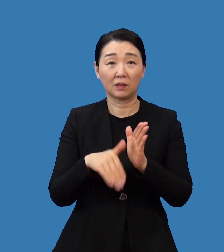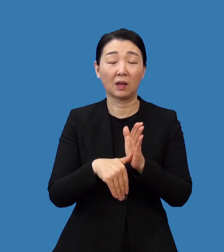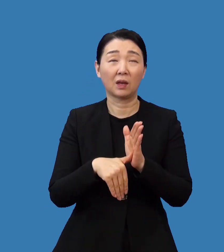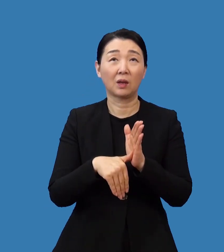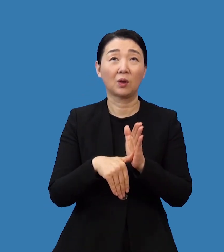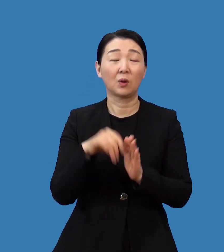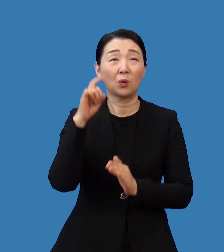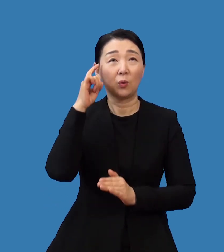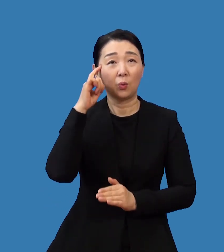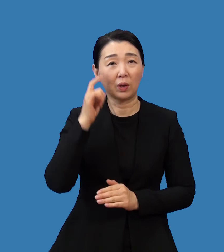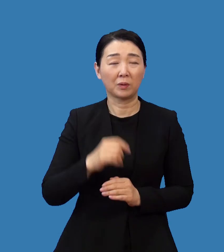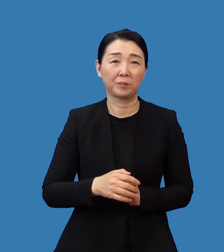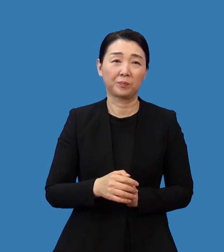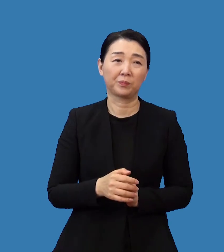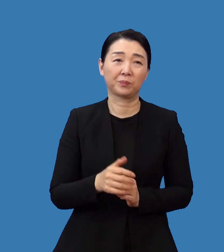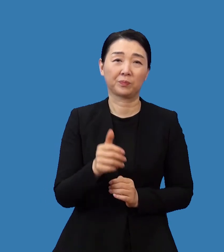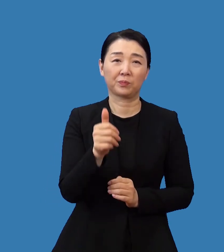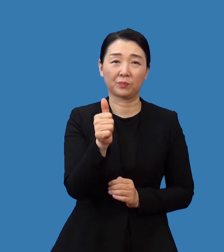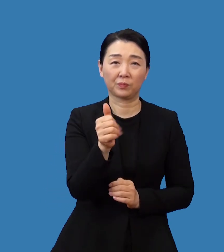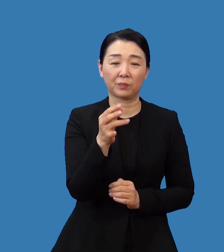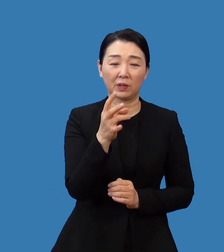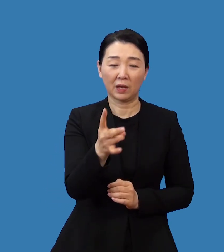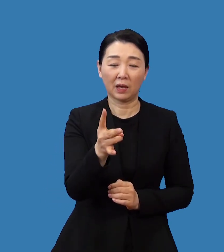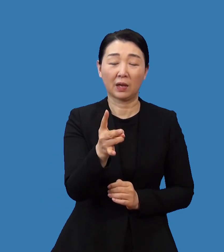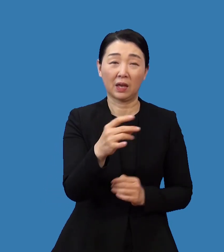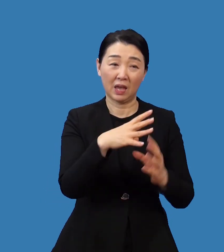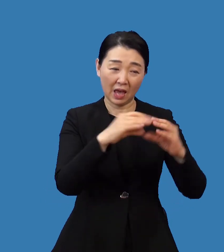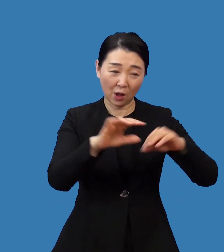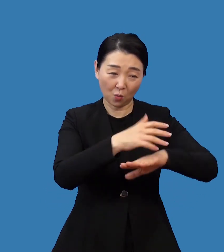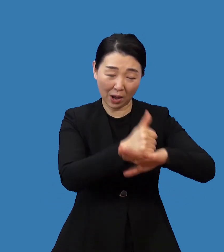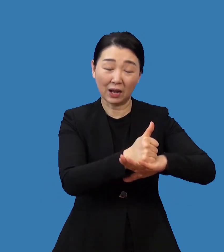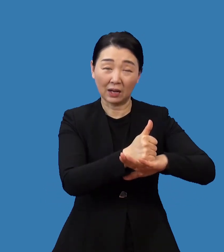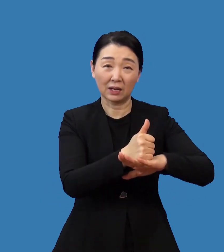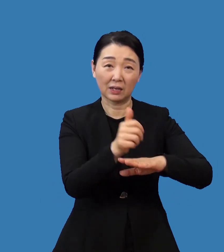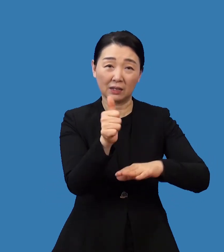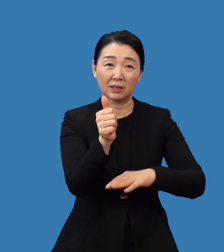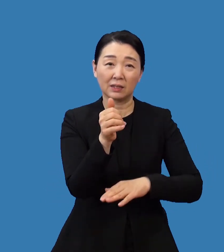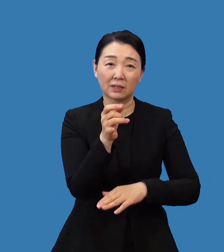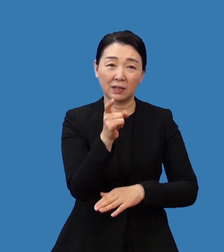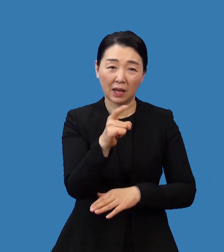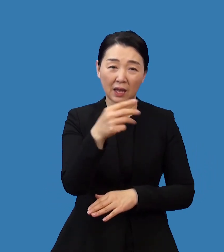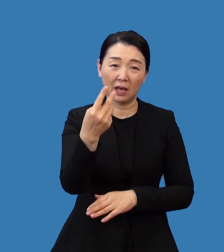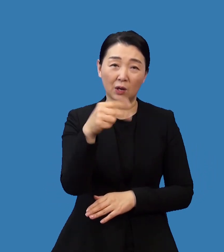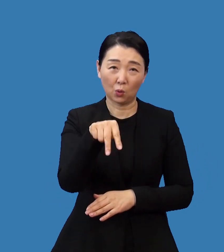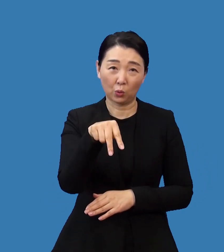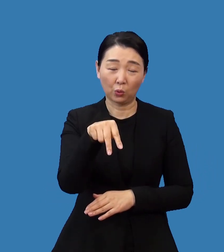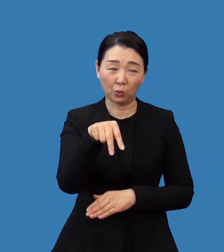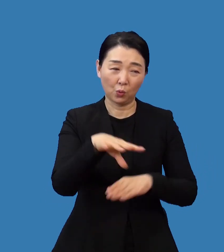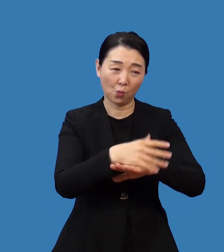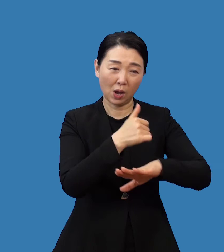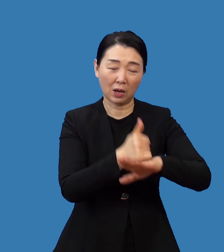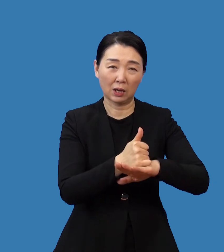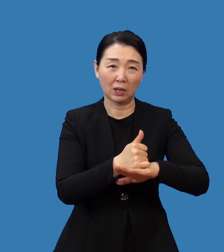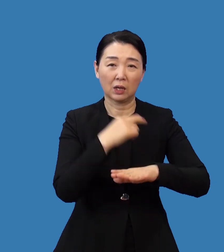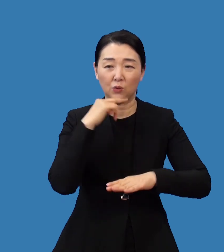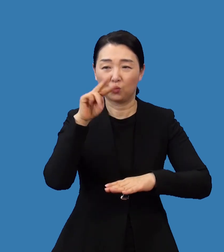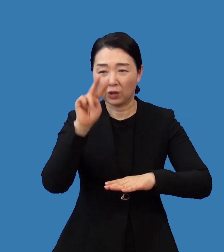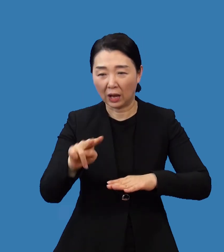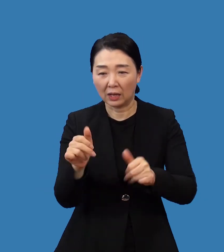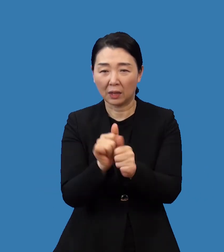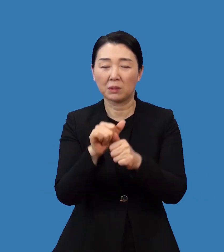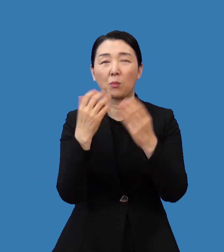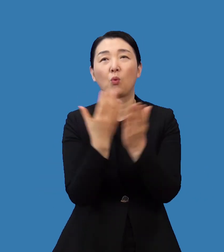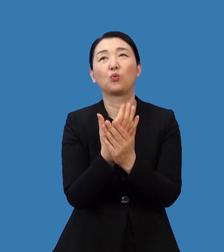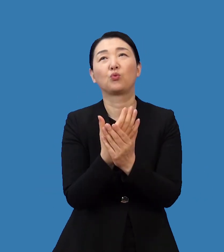헤롯이 자기의 라이벌을 죽이기 위해서 2살 이하의 모든 아기들을 다 죽였잖아요. 그 아기들의